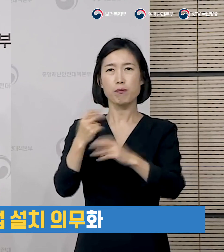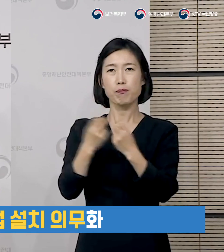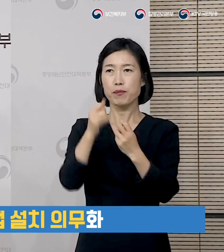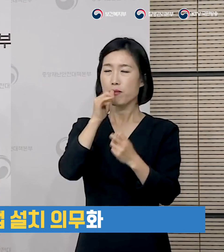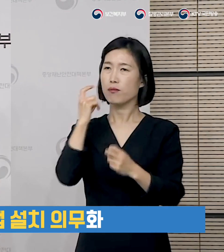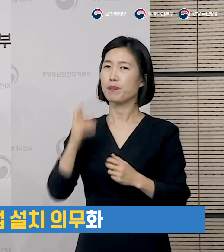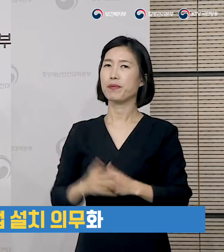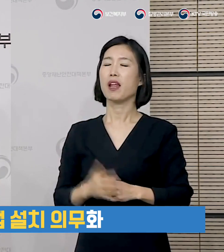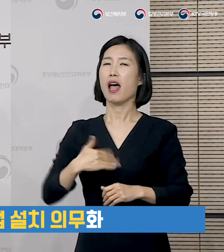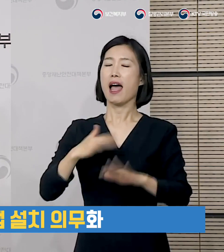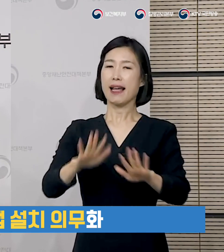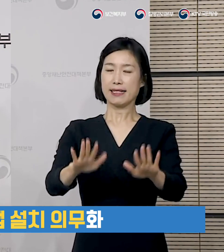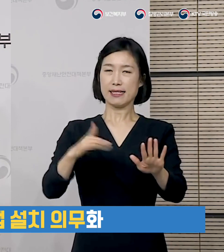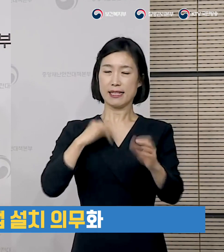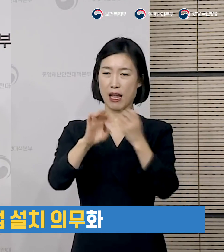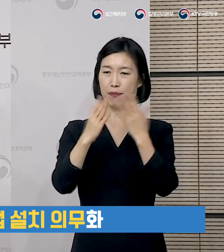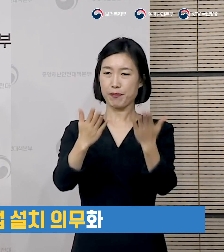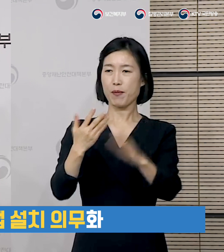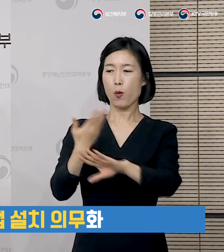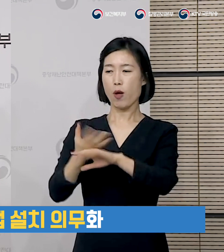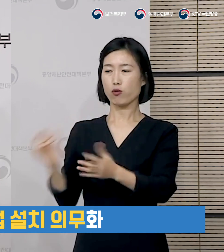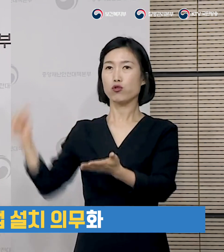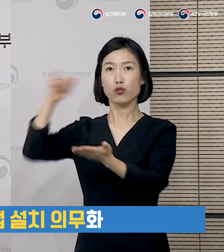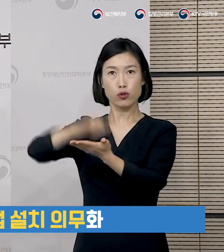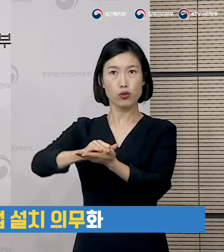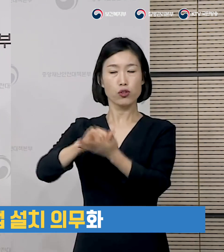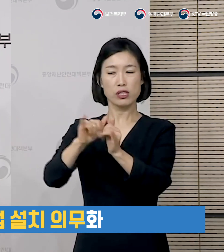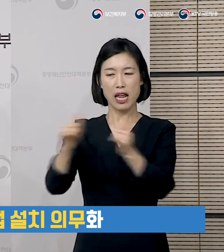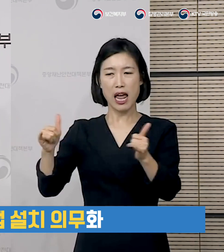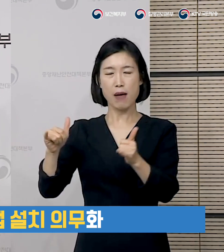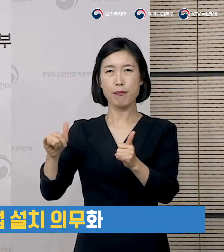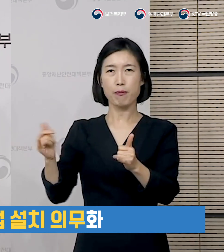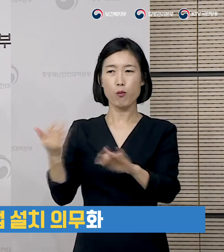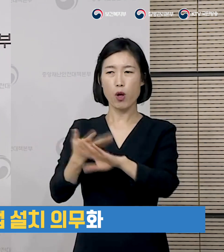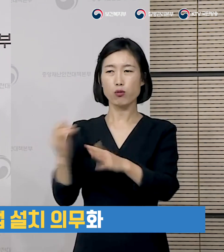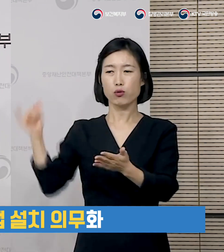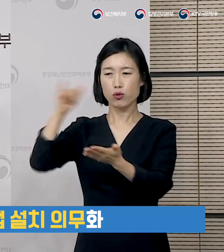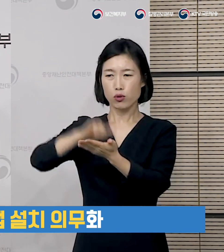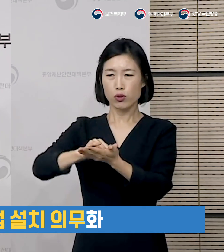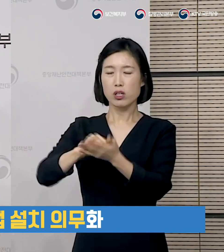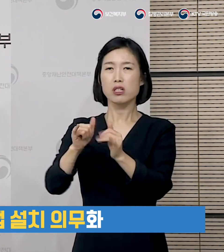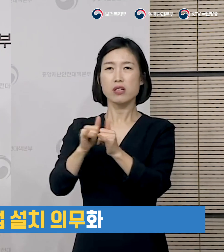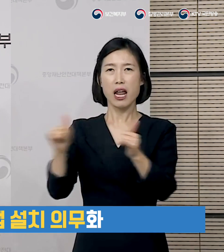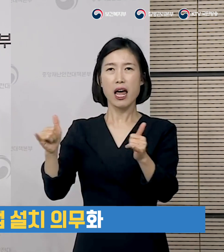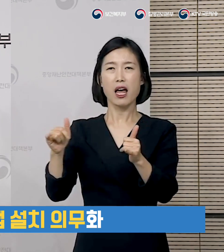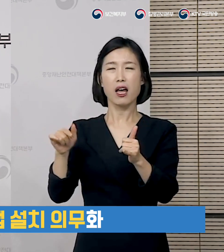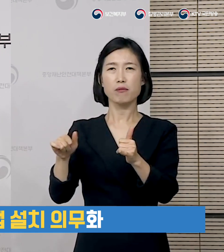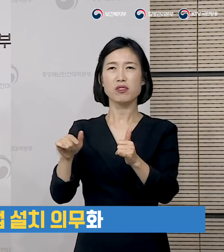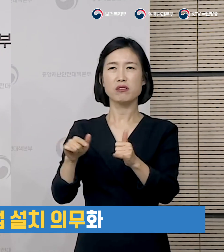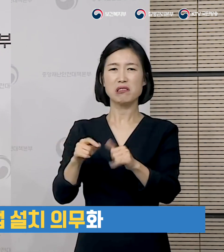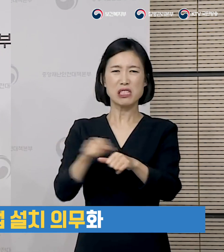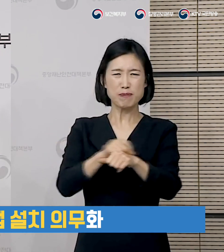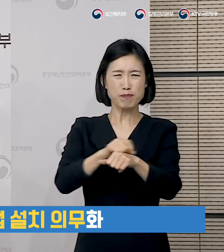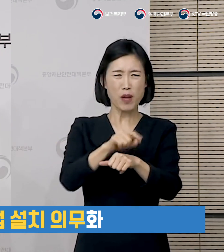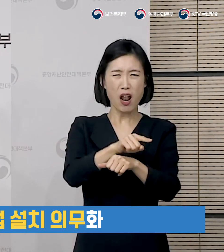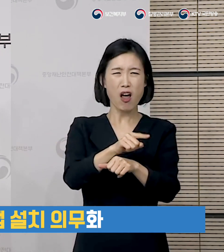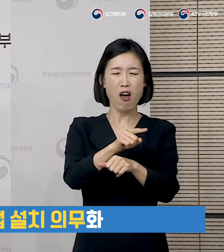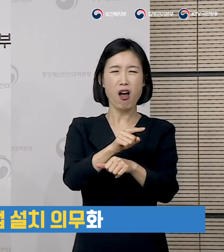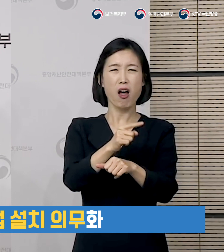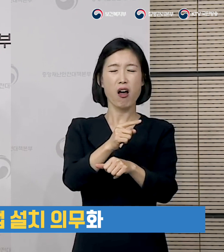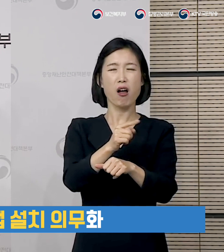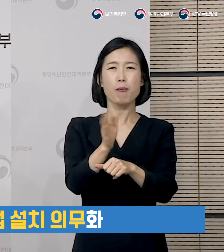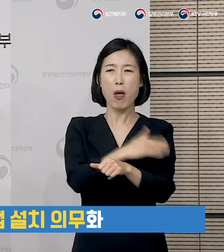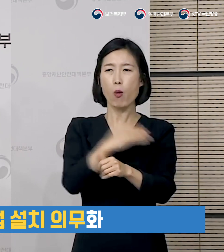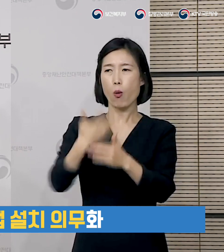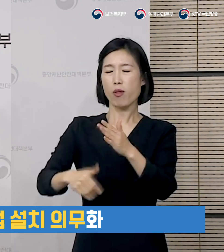네, 현재 해외 입국자분들은 특별한 경우를 제외하고는 그 거의 100% 그